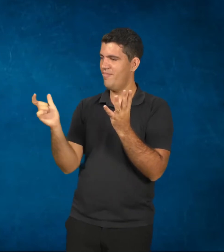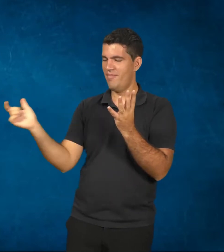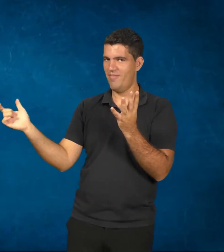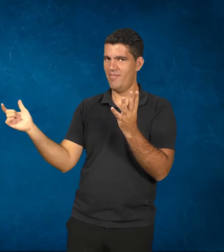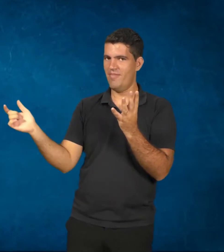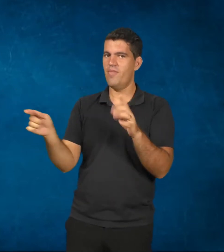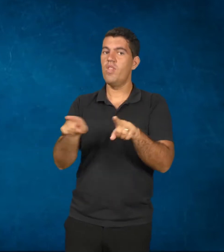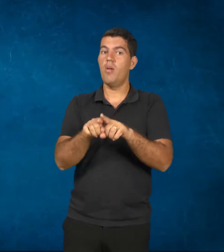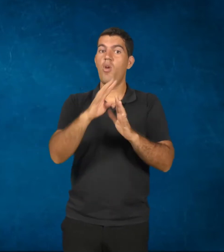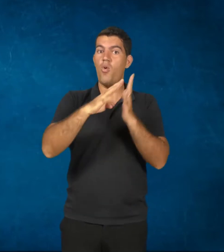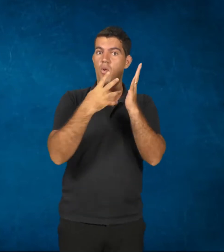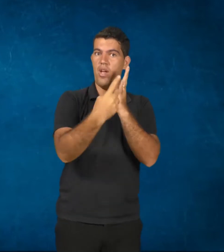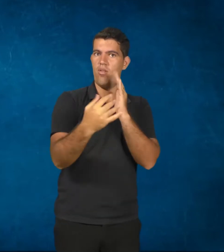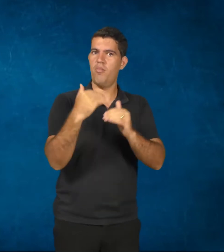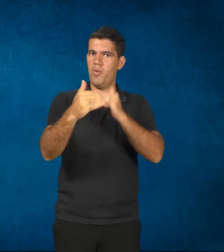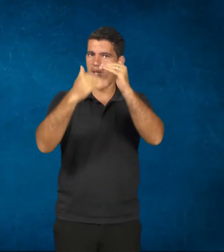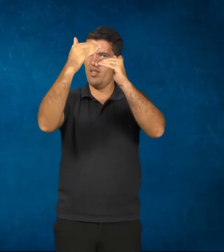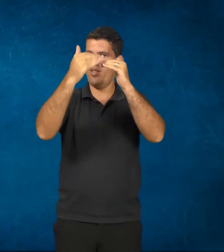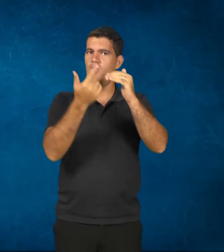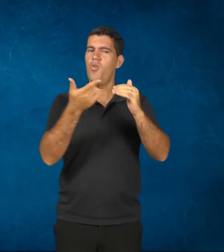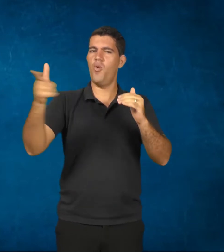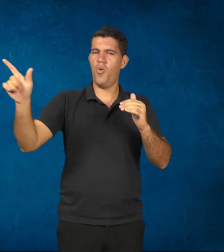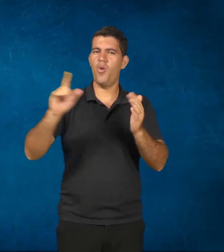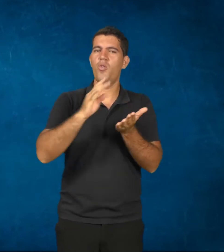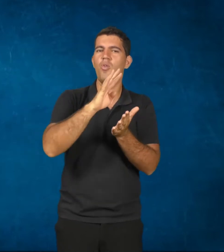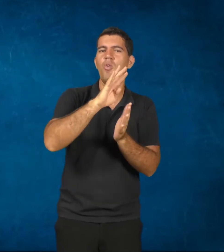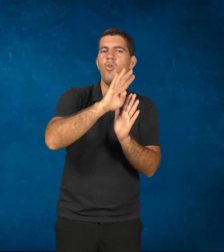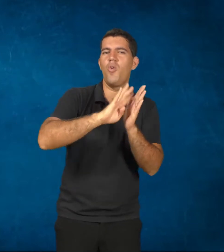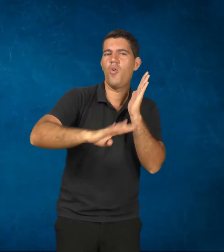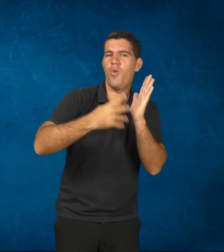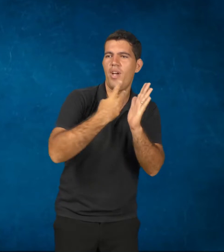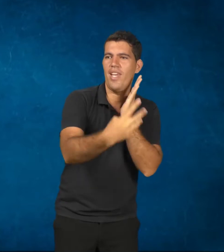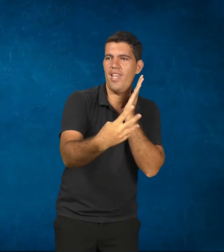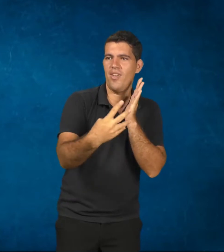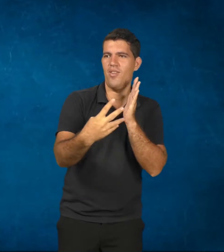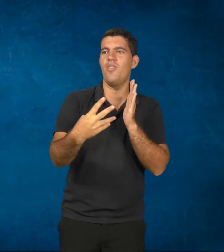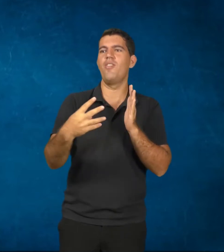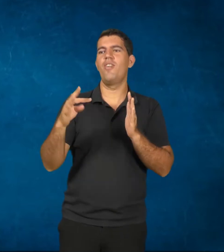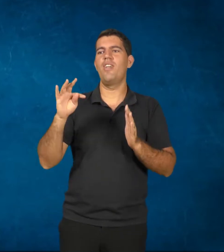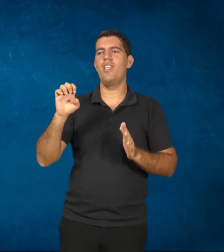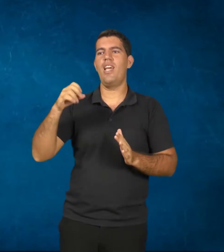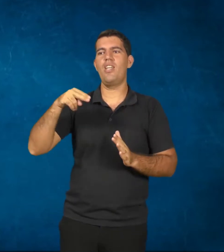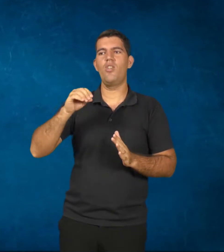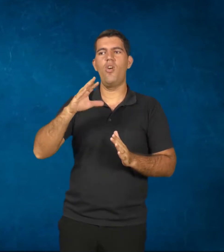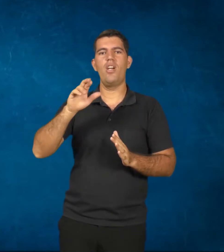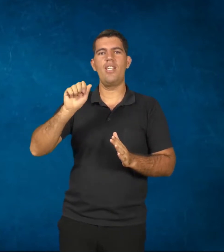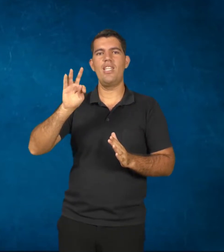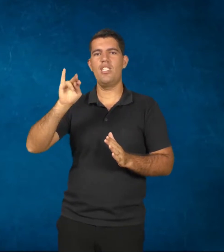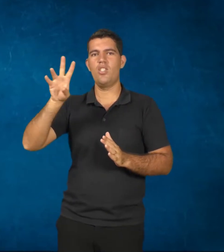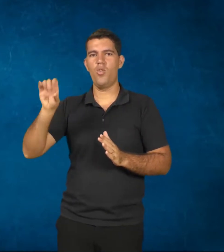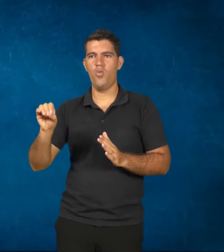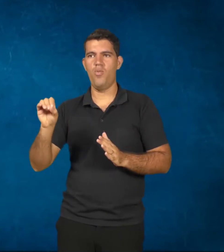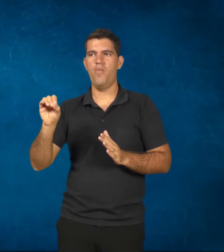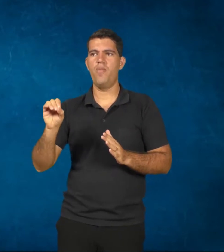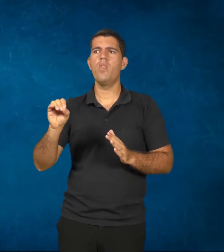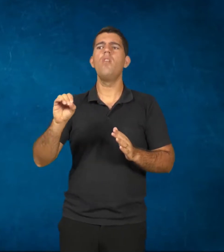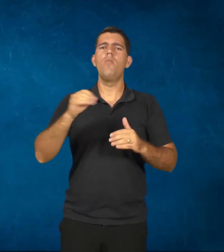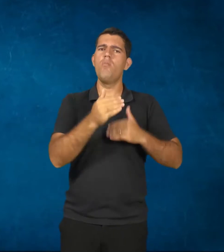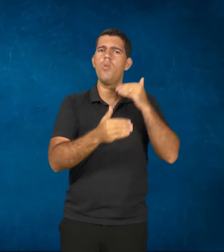currículo progressista e o currículo tecnocrático. O currículo progressista valoriza os interesses e experiências das